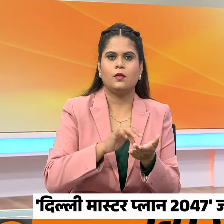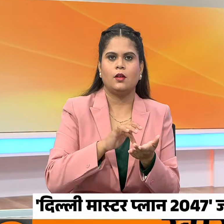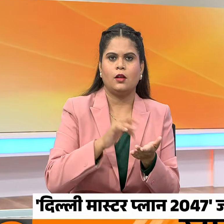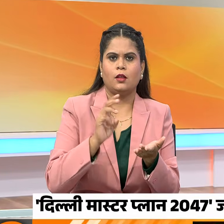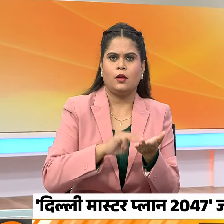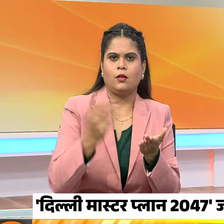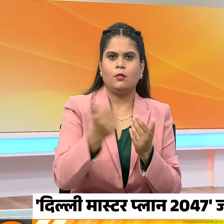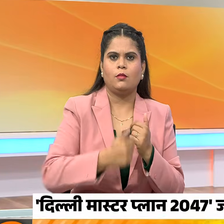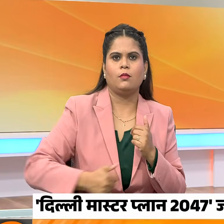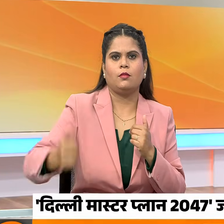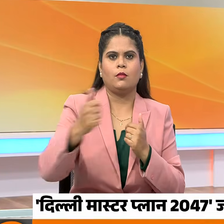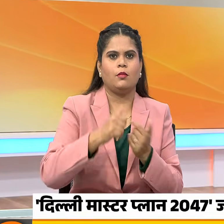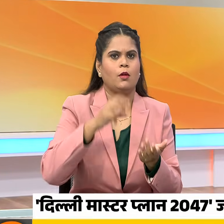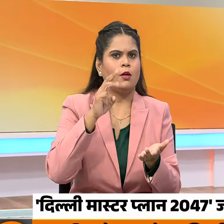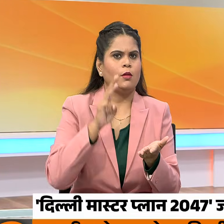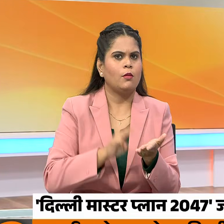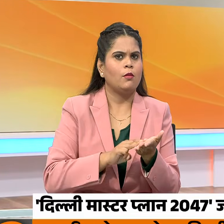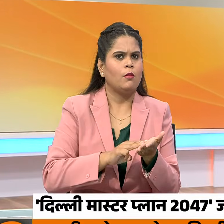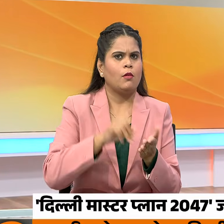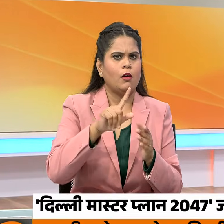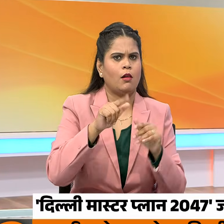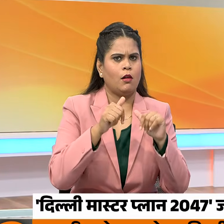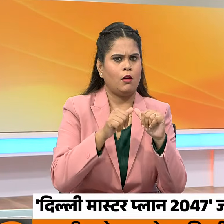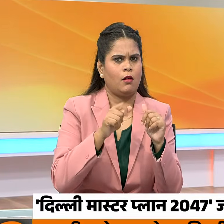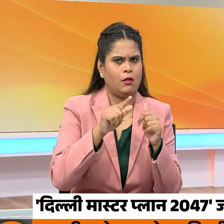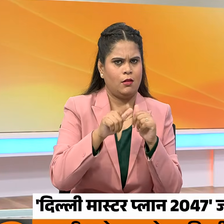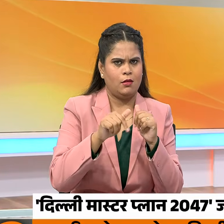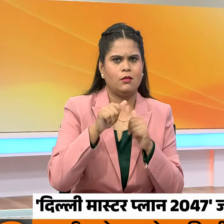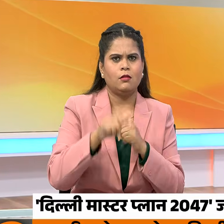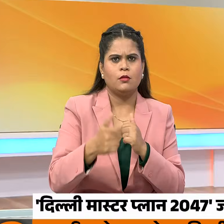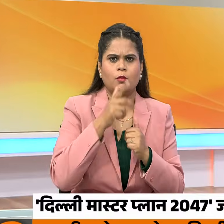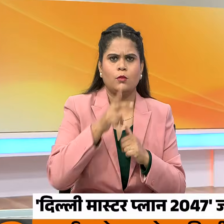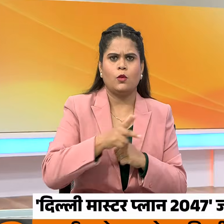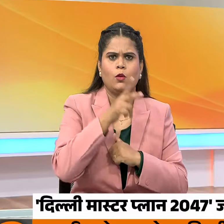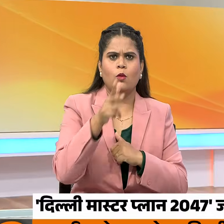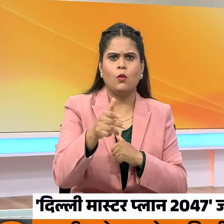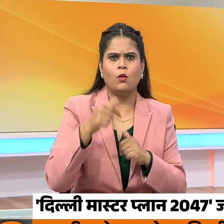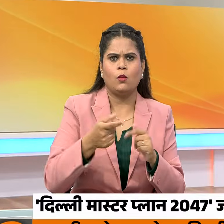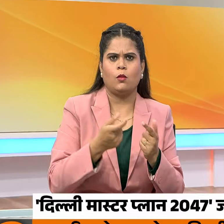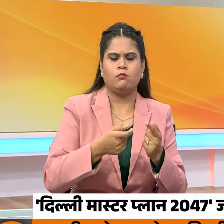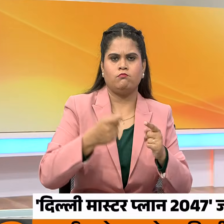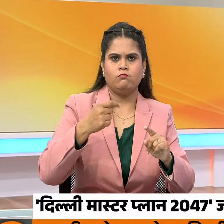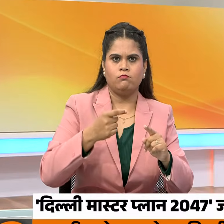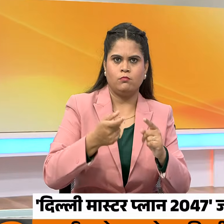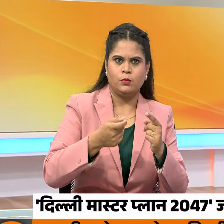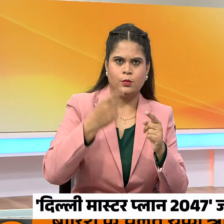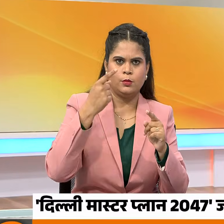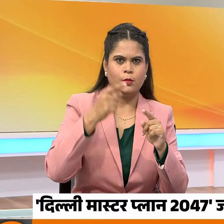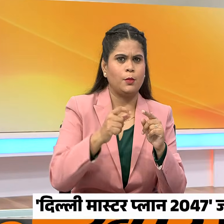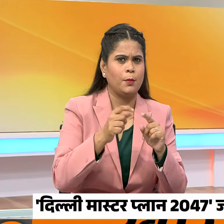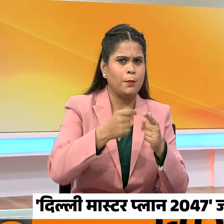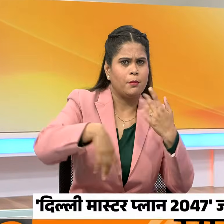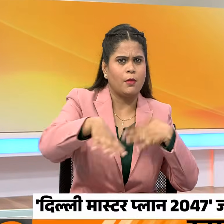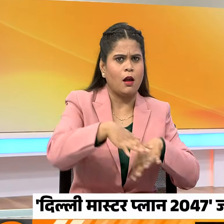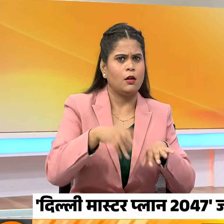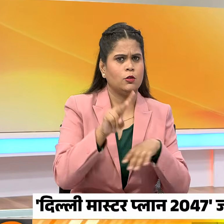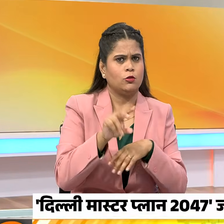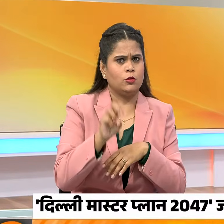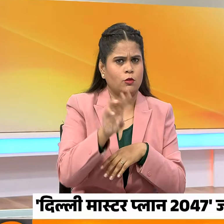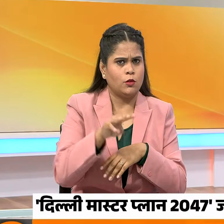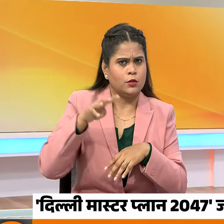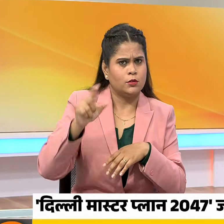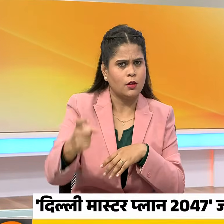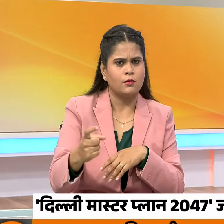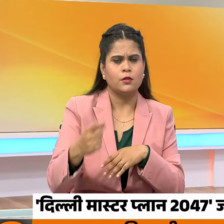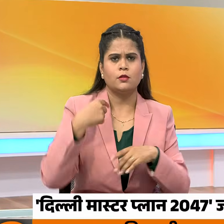केंद्रीय मंत्री मनोहर लाल ने दिल्ली मास्टर प्लान 2047 किया जारी। कहा, मास्टर प्लान विकसित भारत के लक्ष्य के अनुरूप, इसका